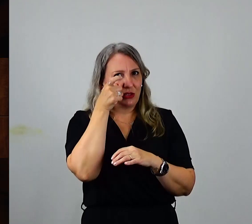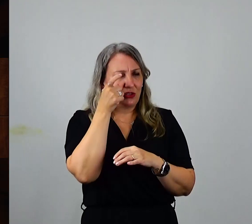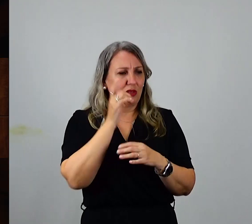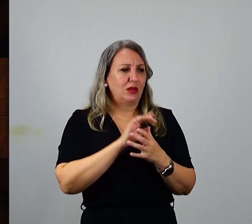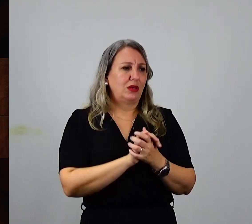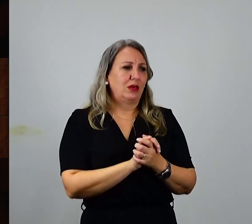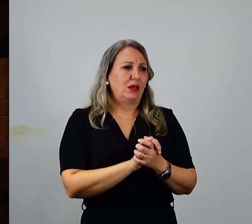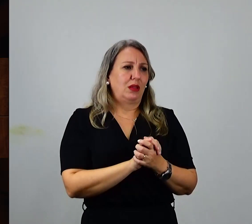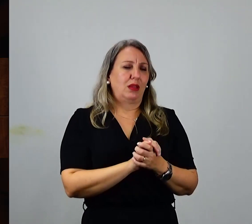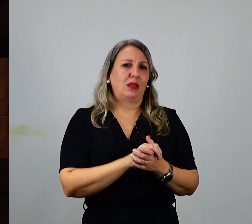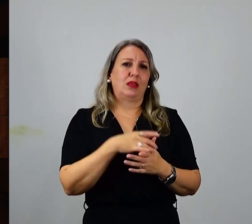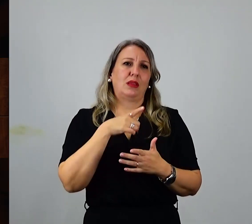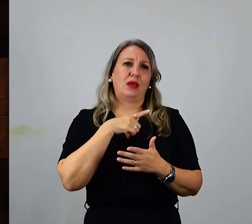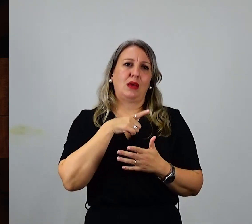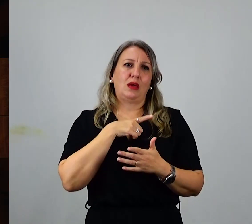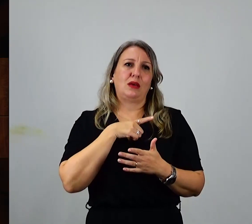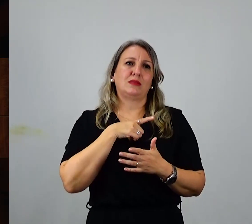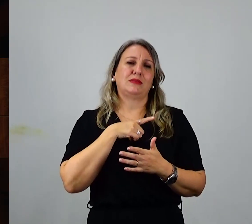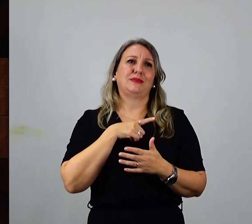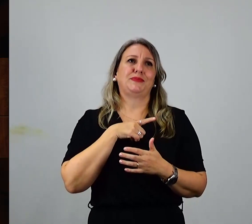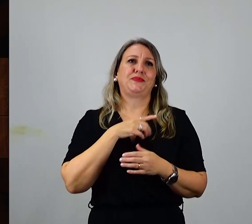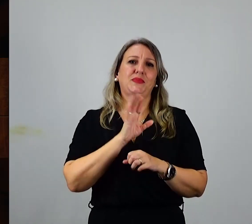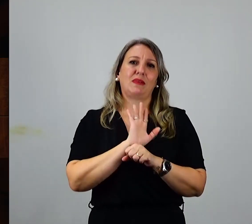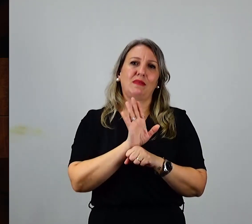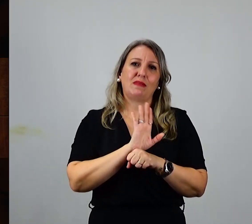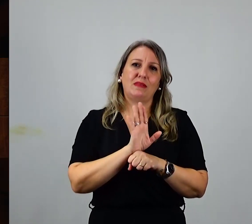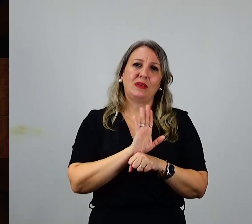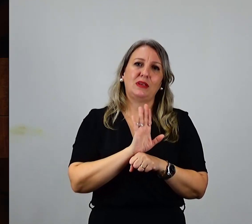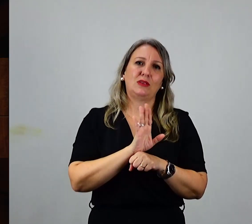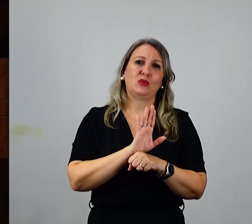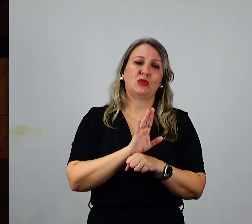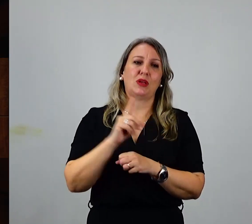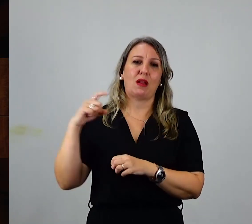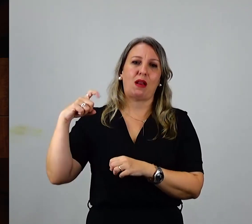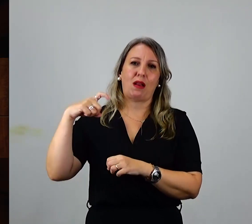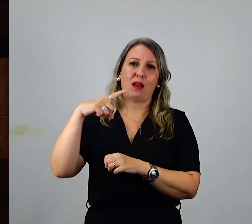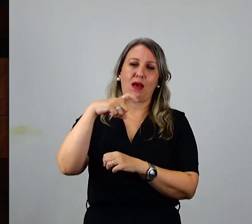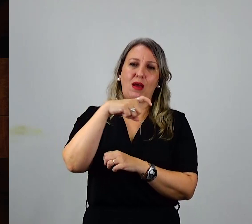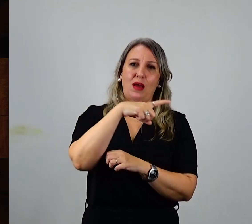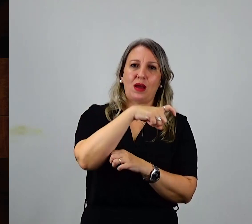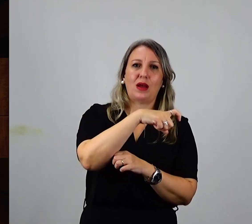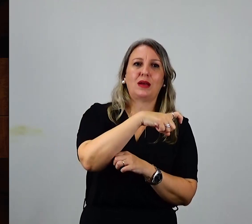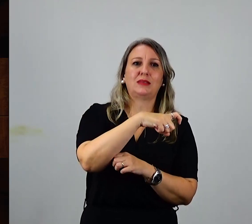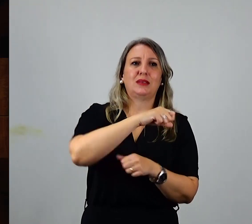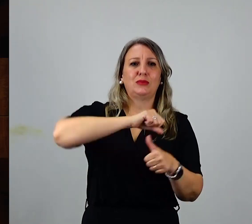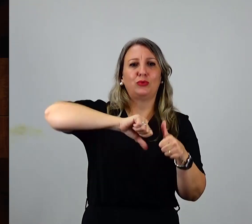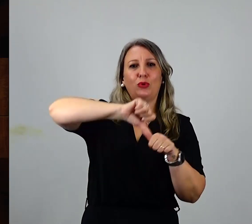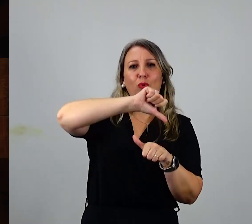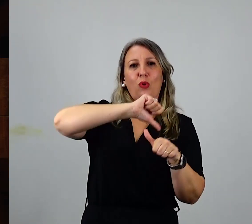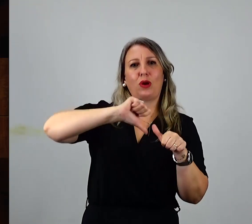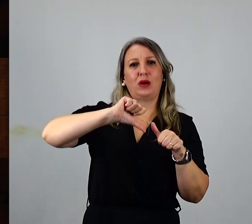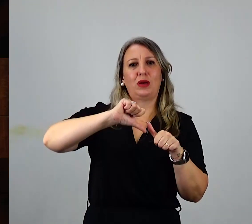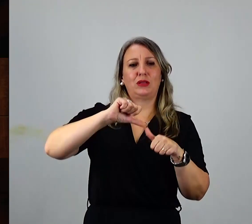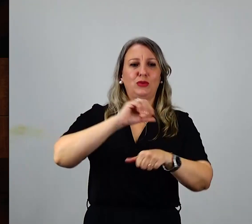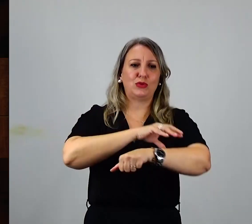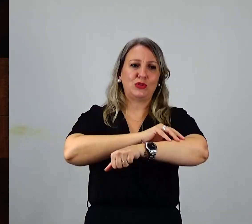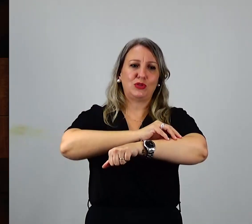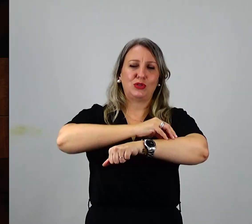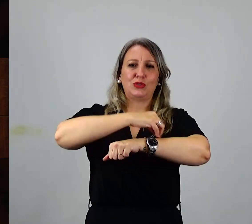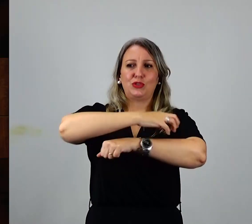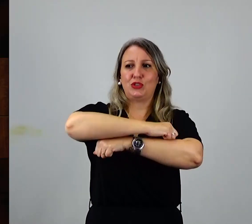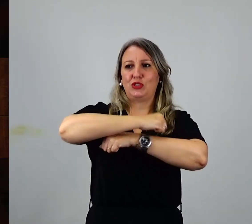procurem vídeos de lagartas trocando de pele e vocês vão ver. Isso acontece várias e várias